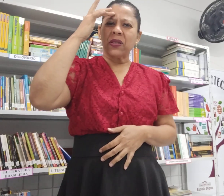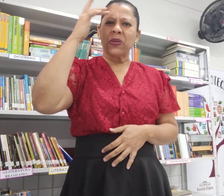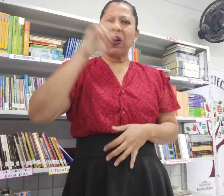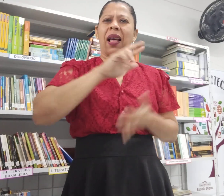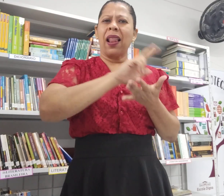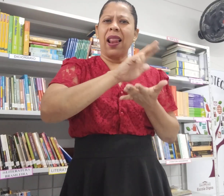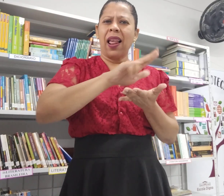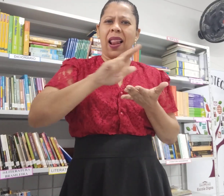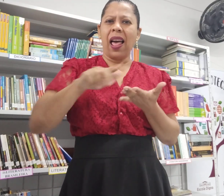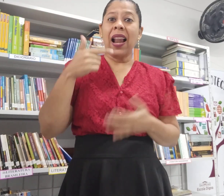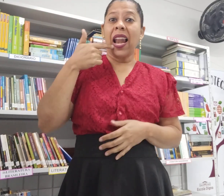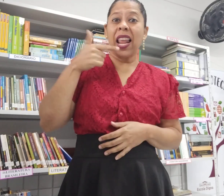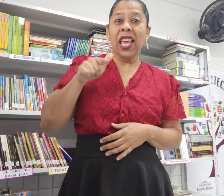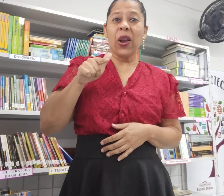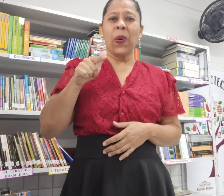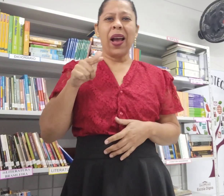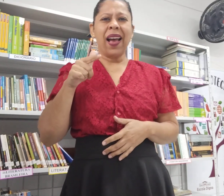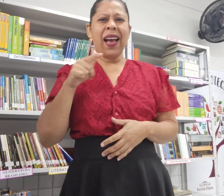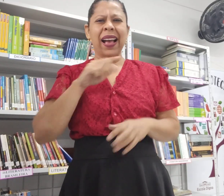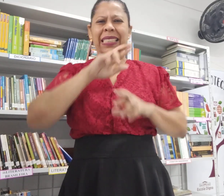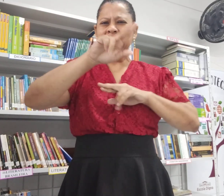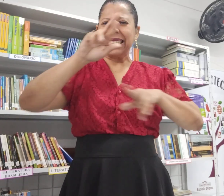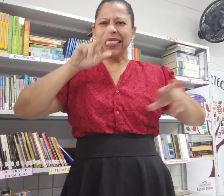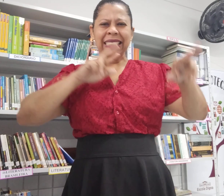para a diversidade linguística, por exemplo.